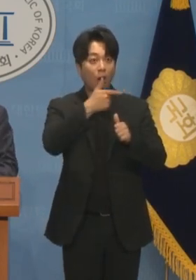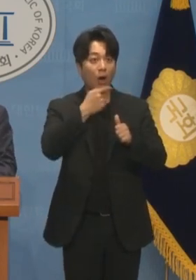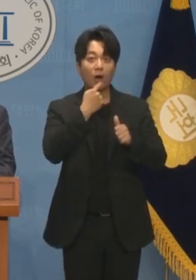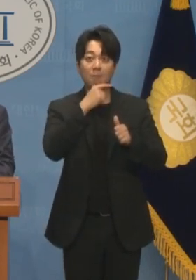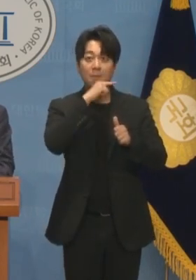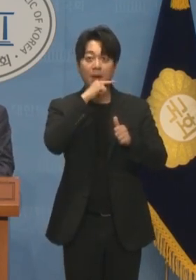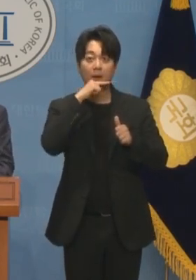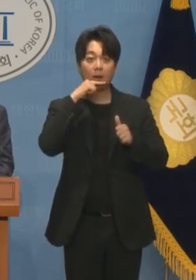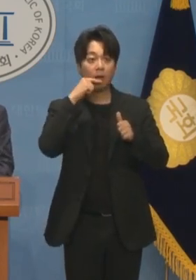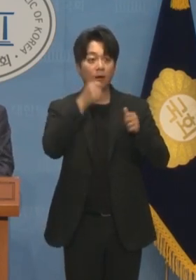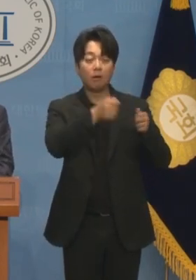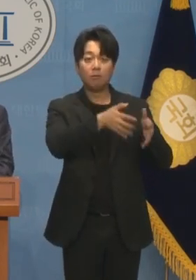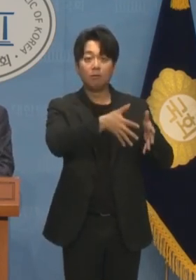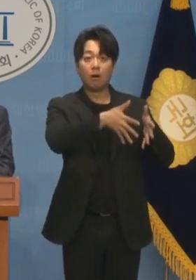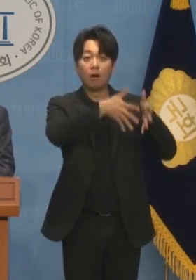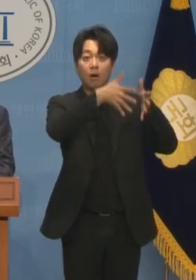붉은색